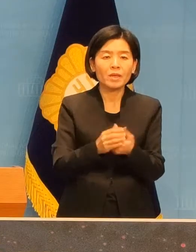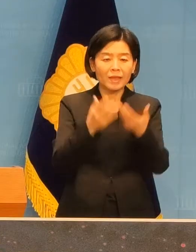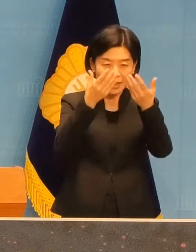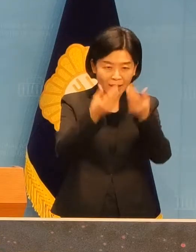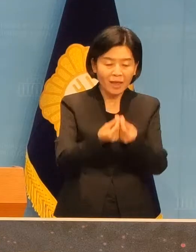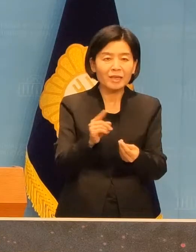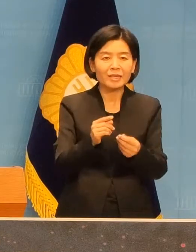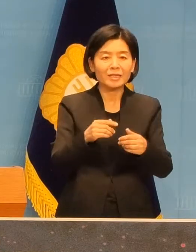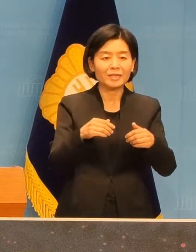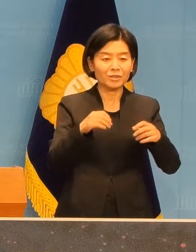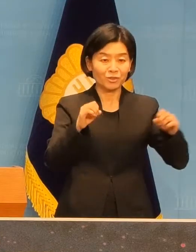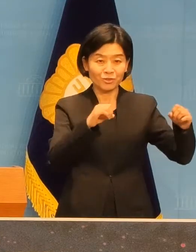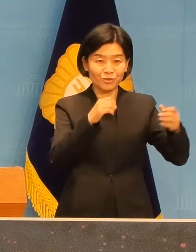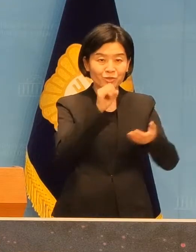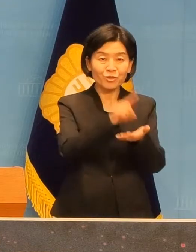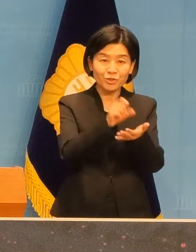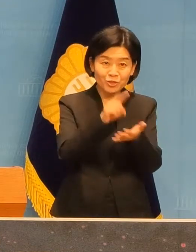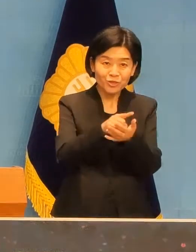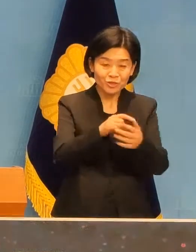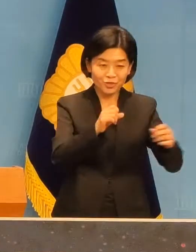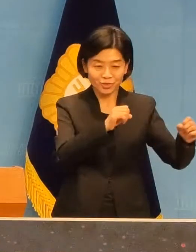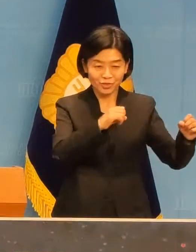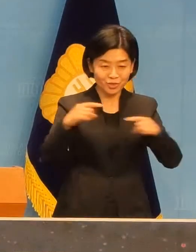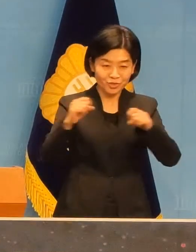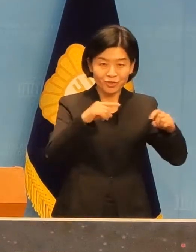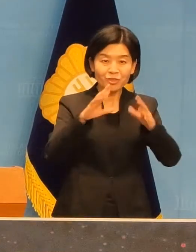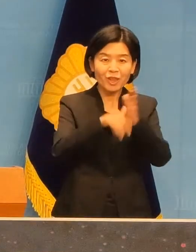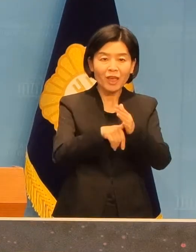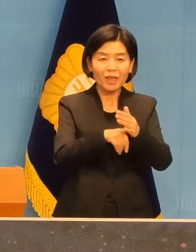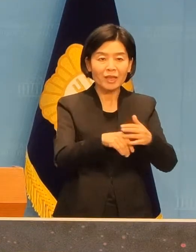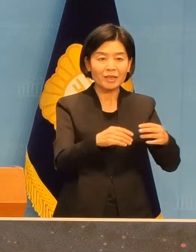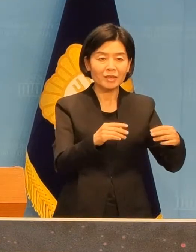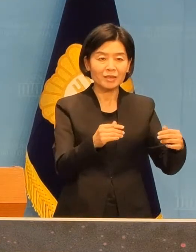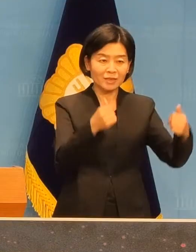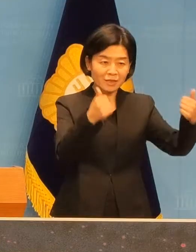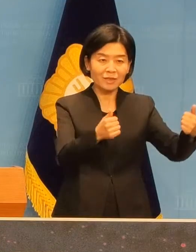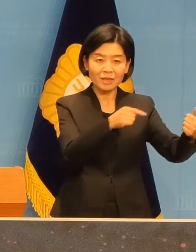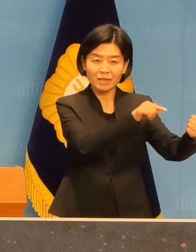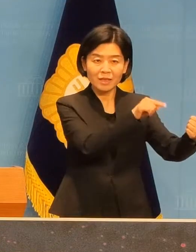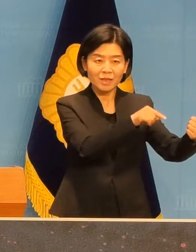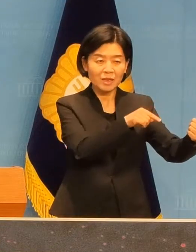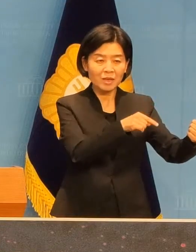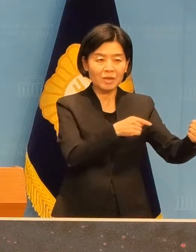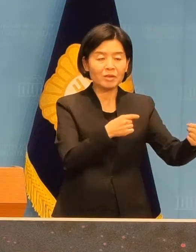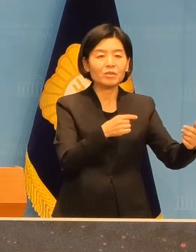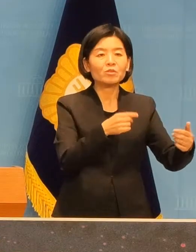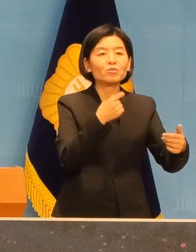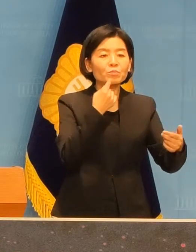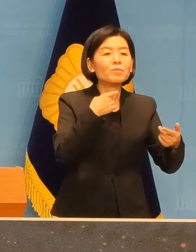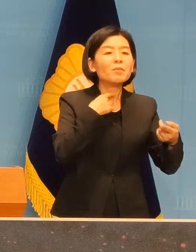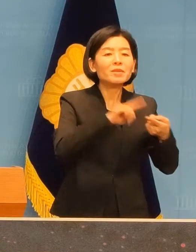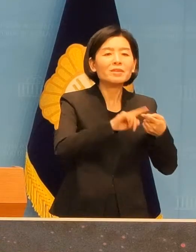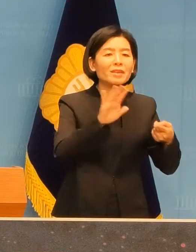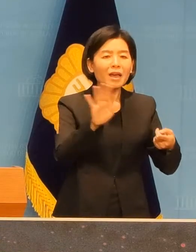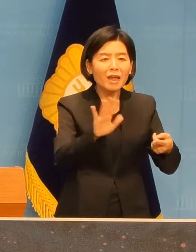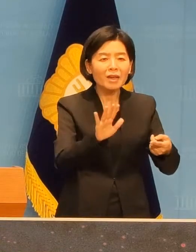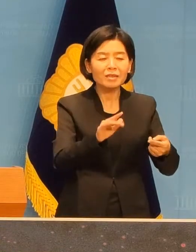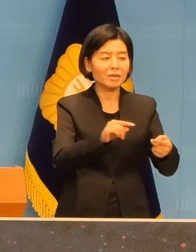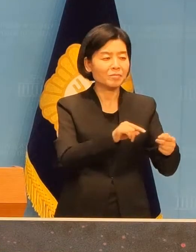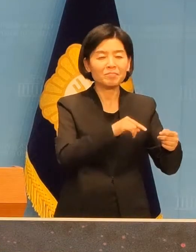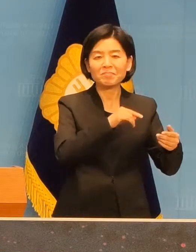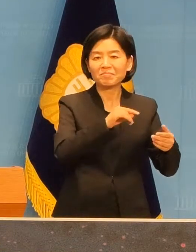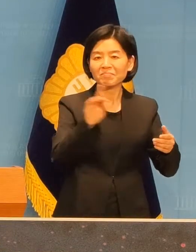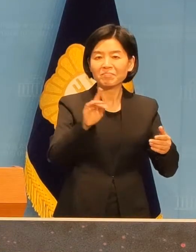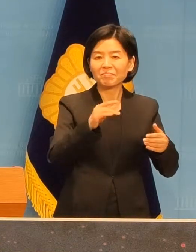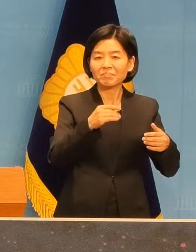경기에서 상대팀의 주장 후보가 마음에 들지 않는다고 다수결로 비토권을 행사하여